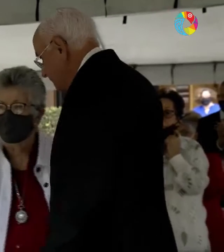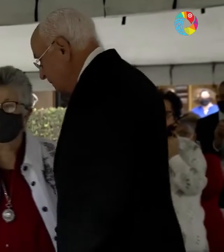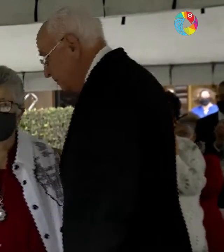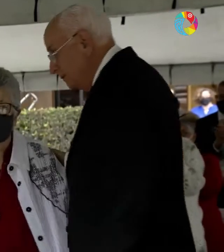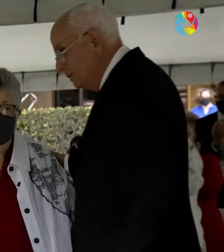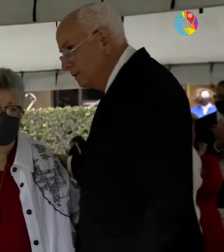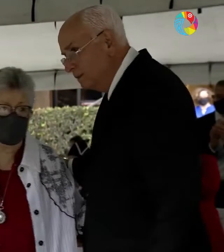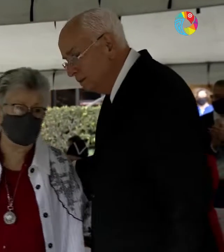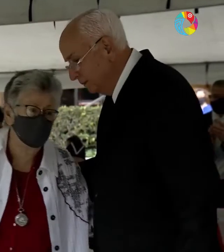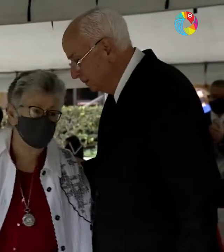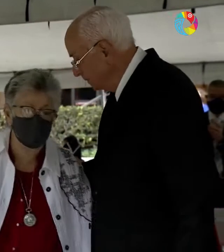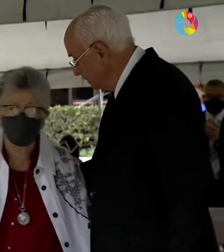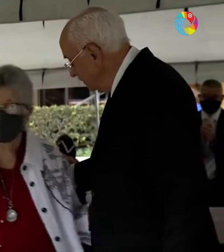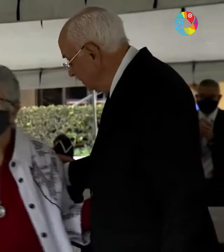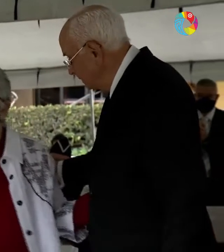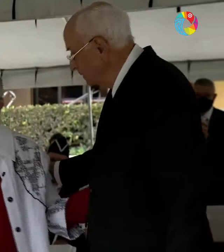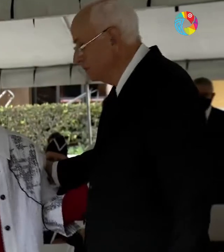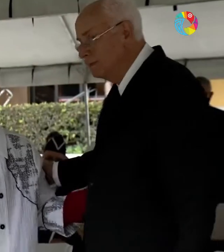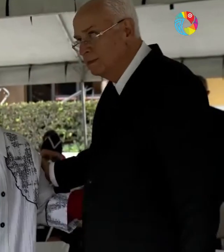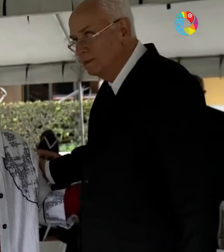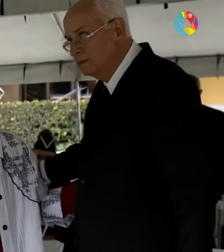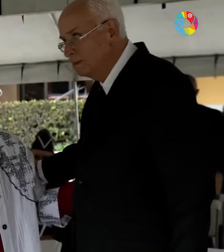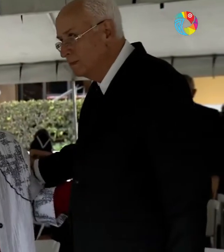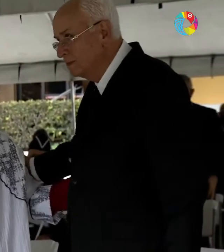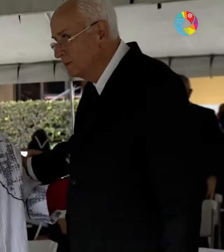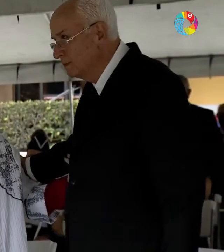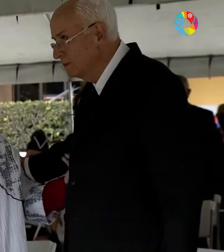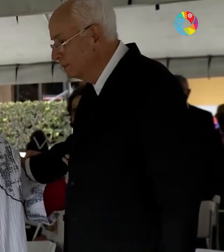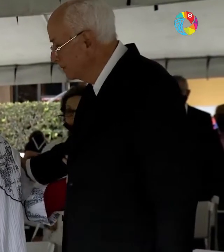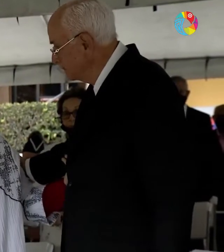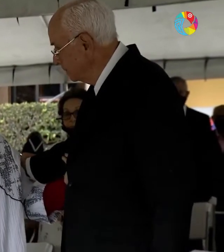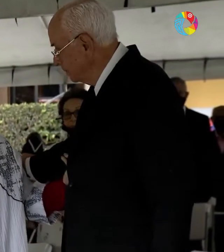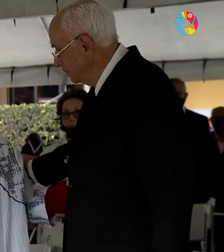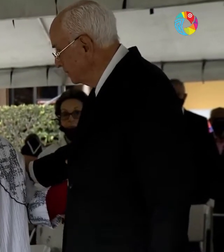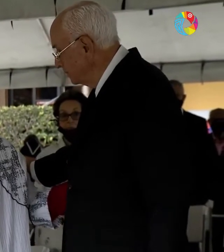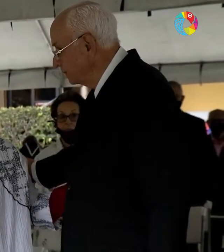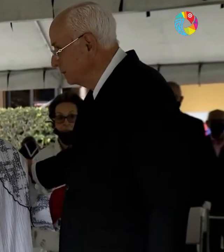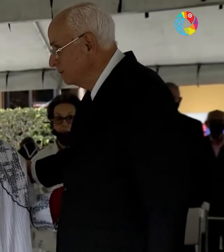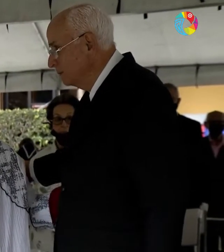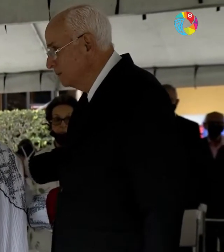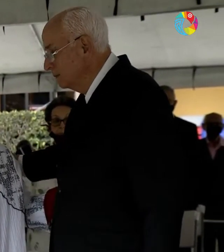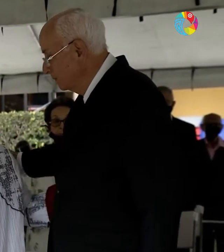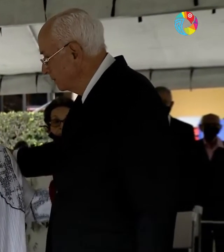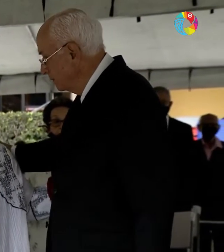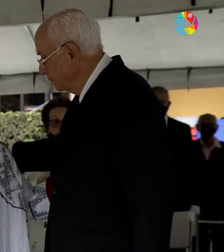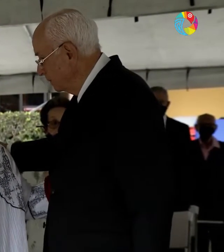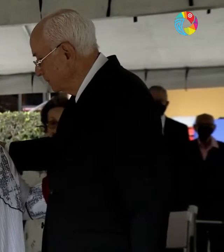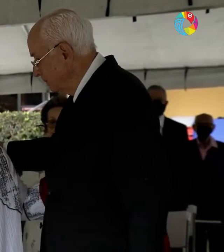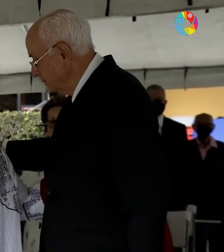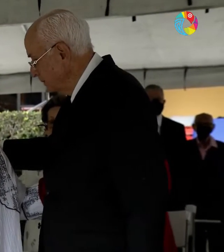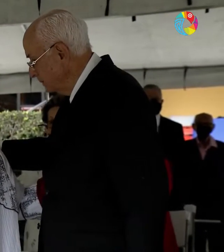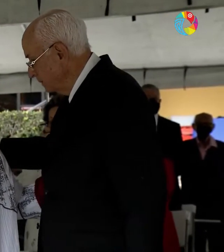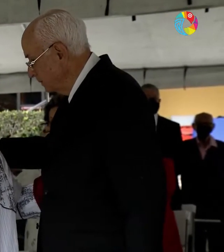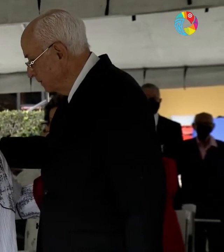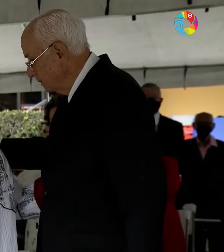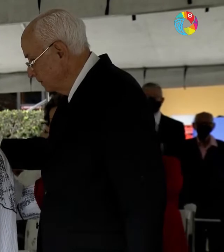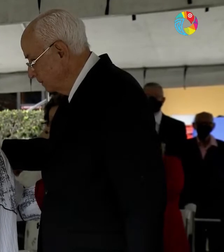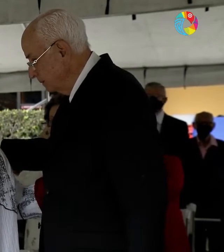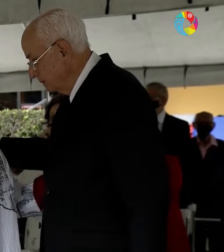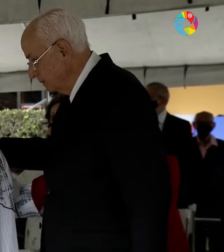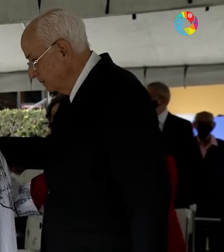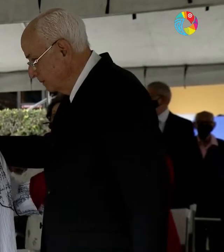Muchas gracias a usted, señor ministro, por presentarnos a la persona condecorada este año con la condecoración